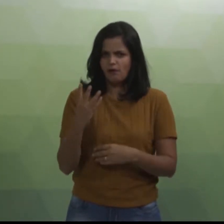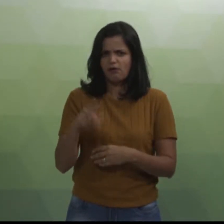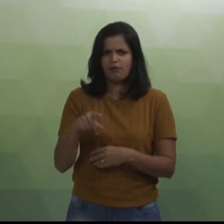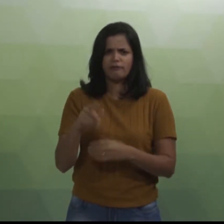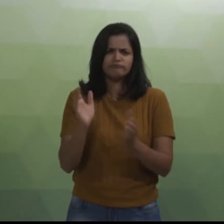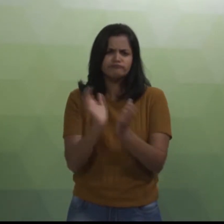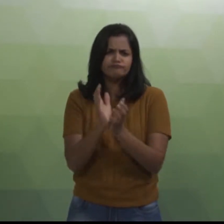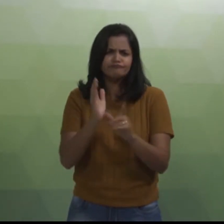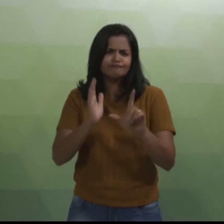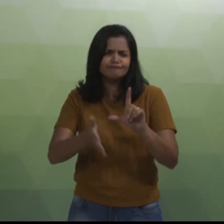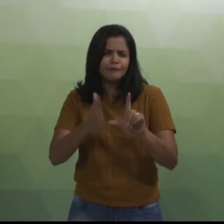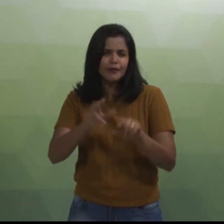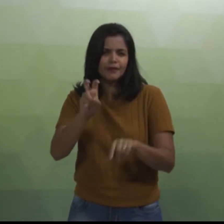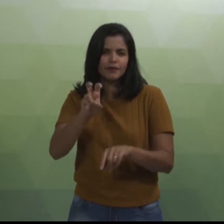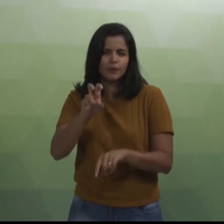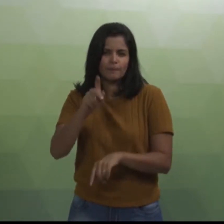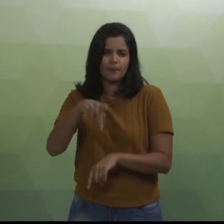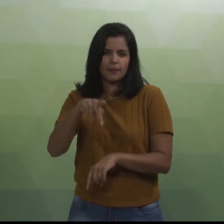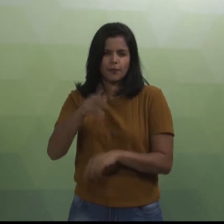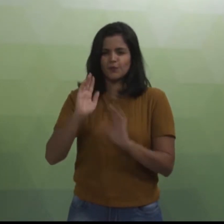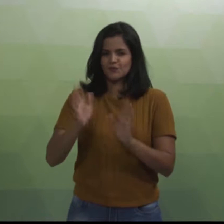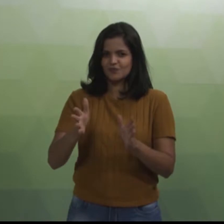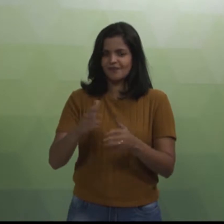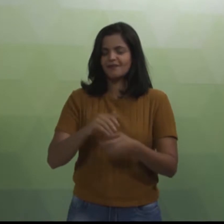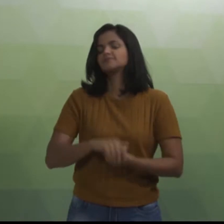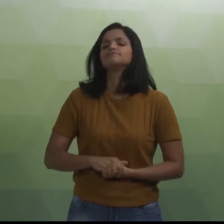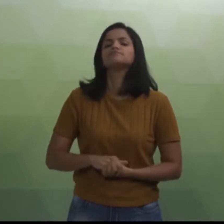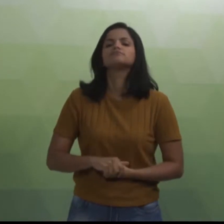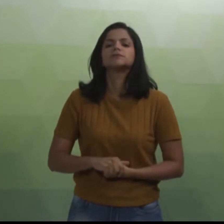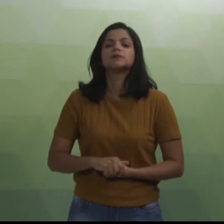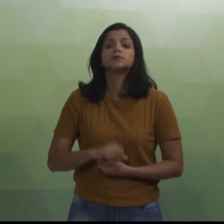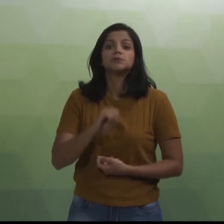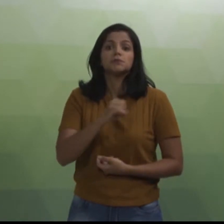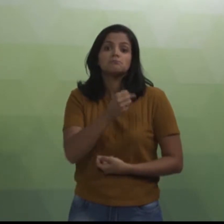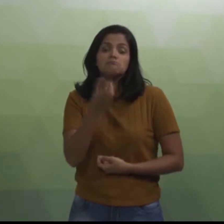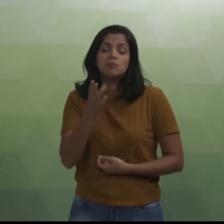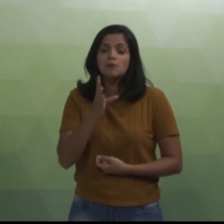início à disciplina Libras 4, do 5º período do Letras Libras.